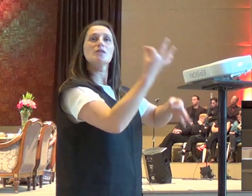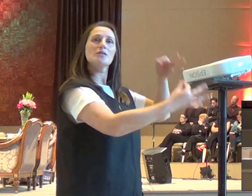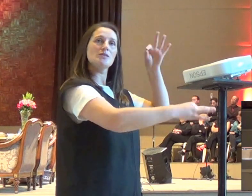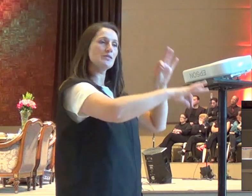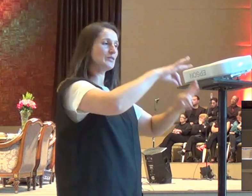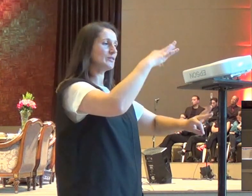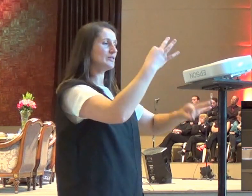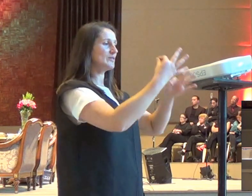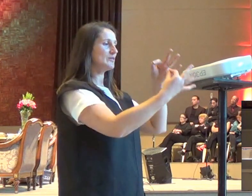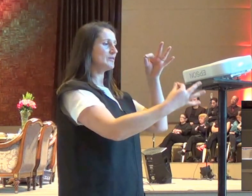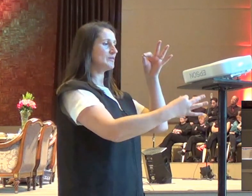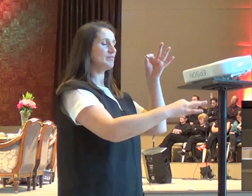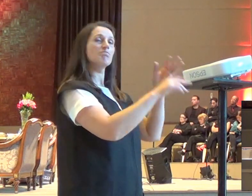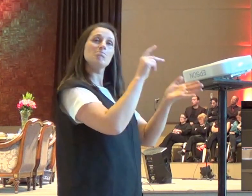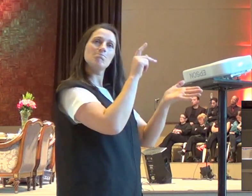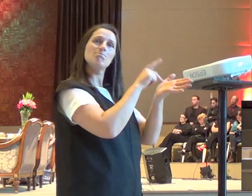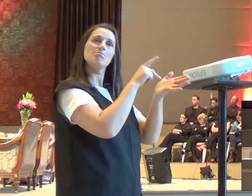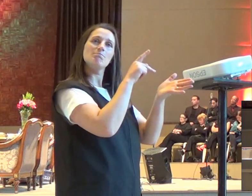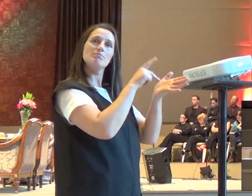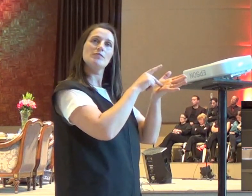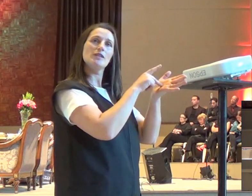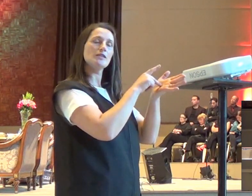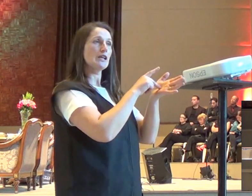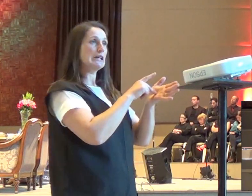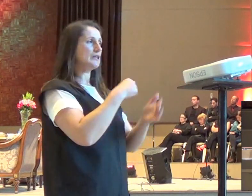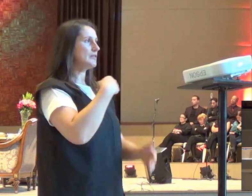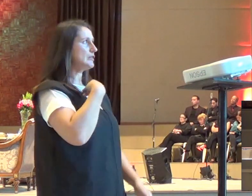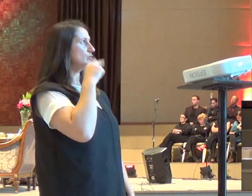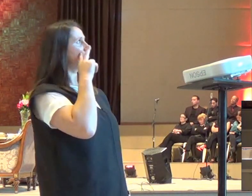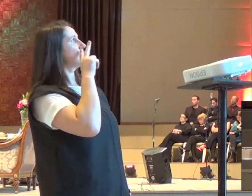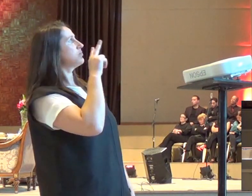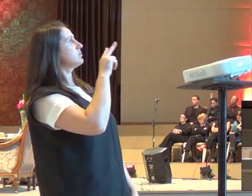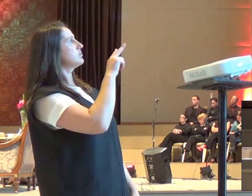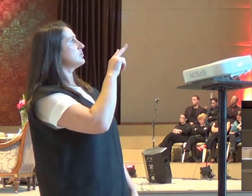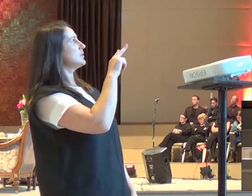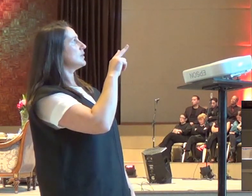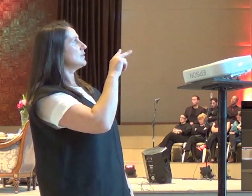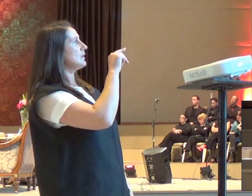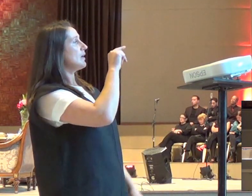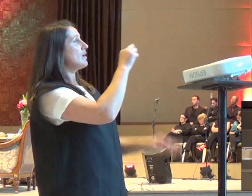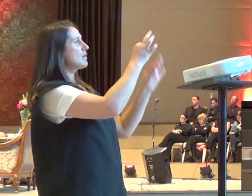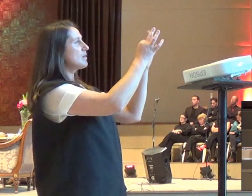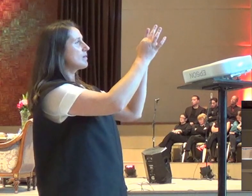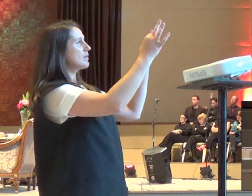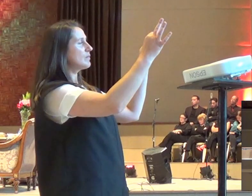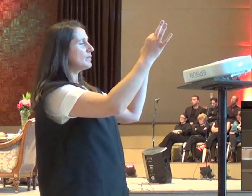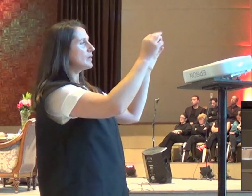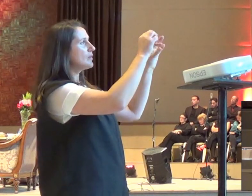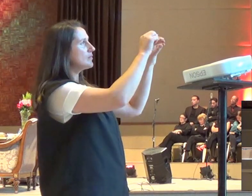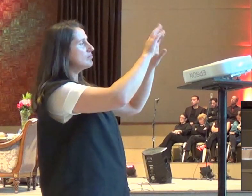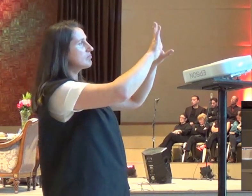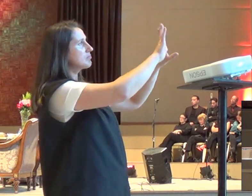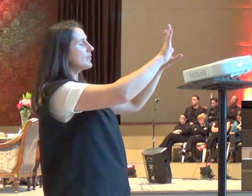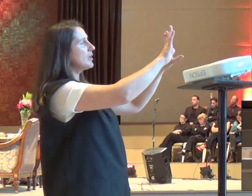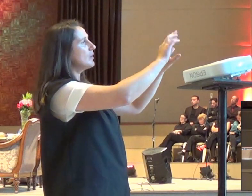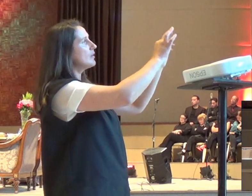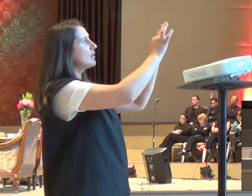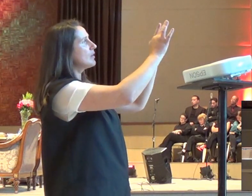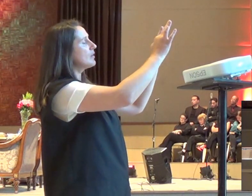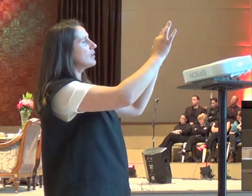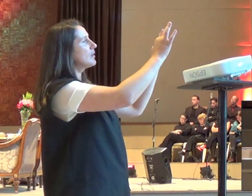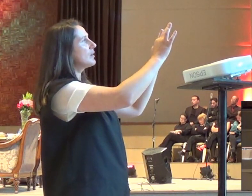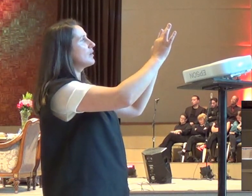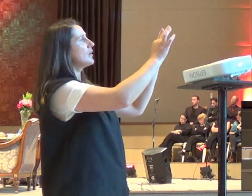é verdade e esse era um referencial para os nossos filhos de que todas as nossas ações tem